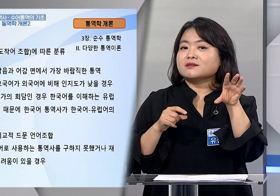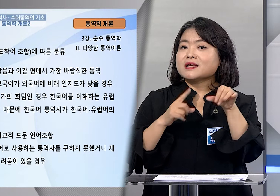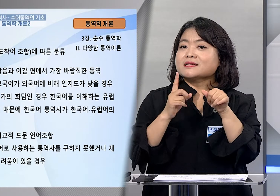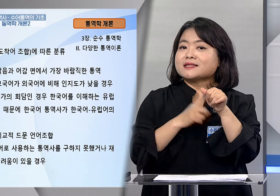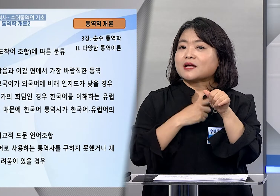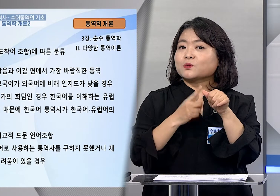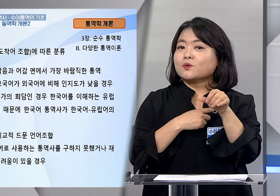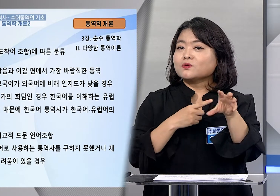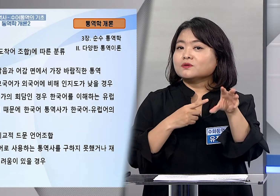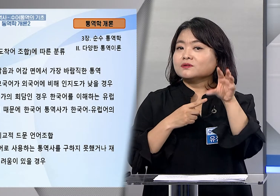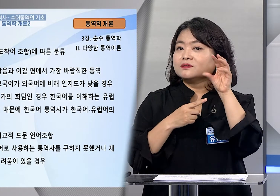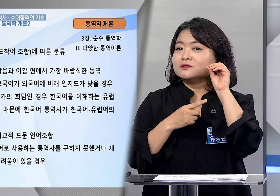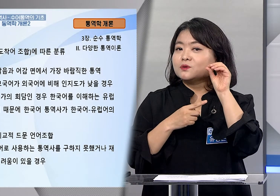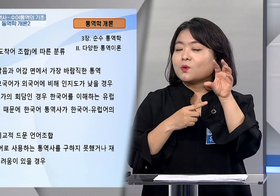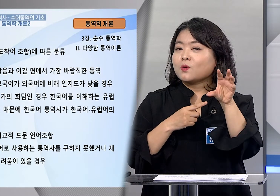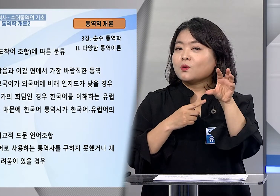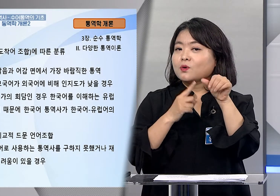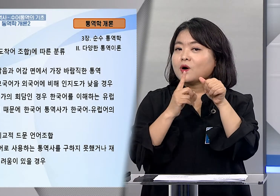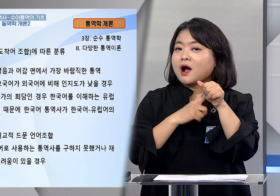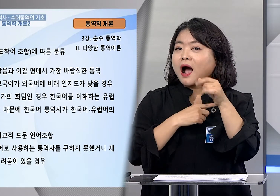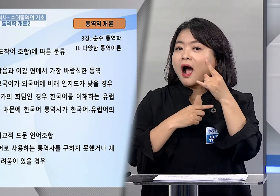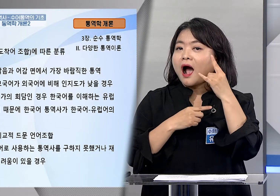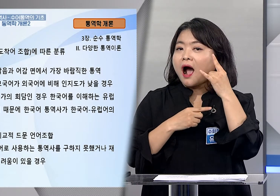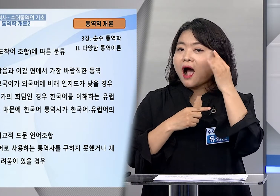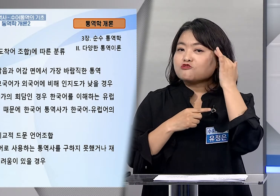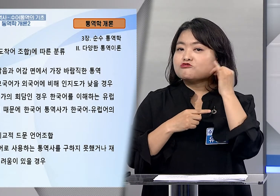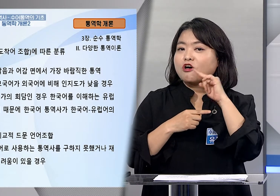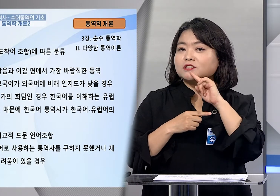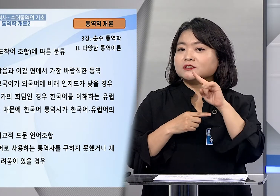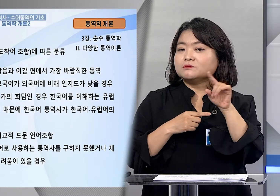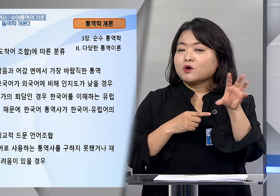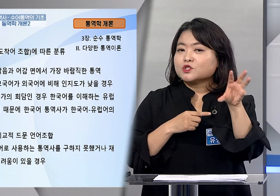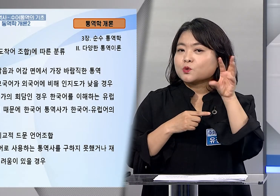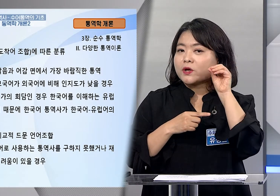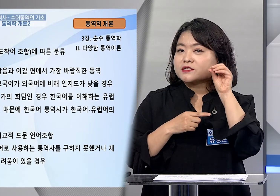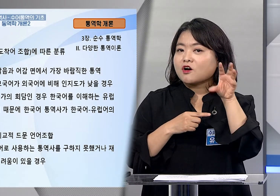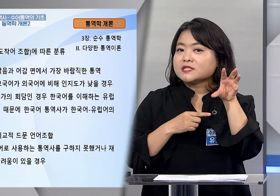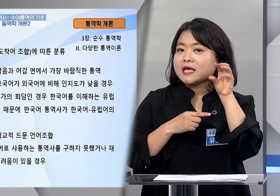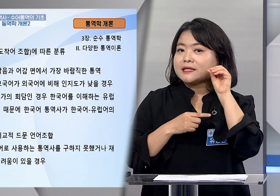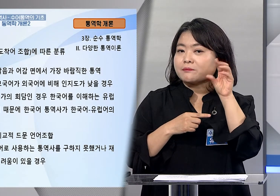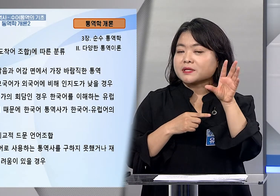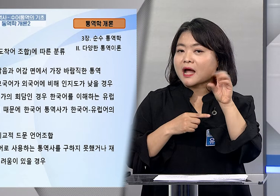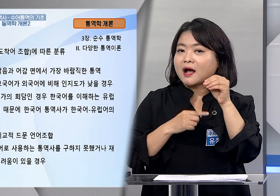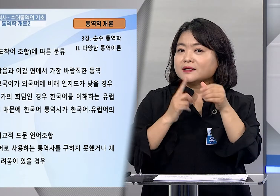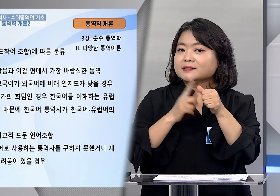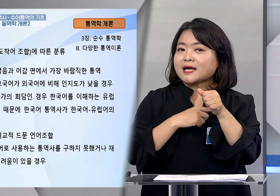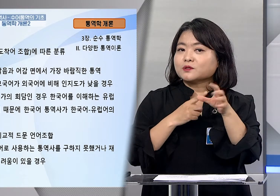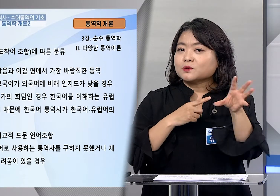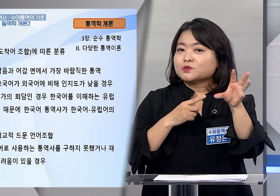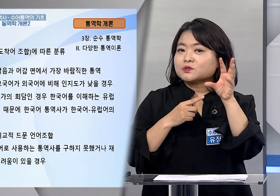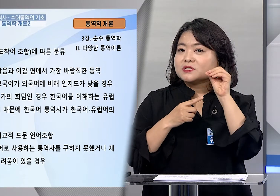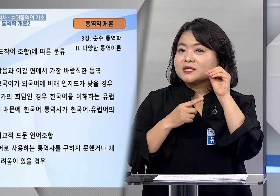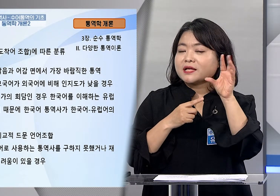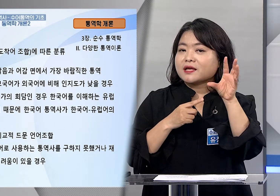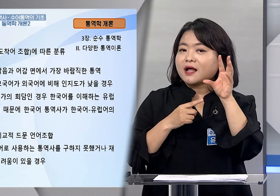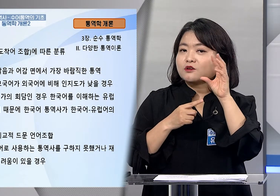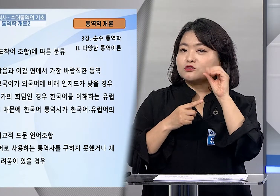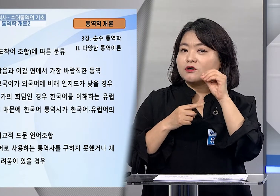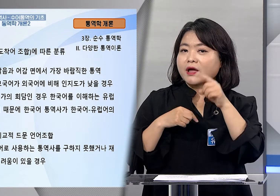자동으로 한국어는 머릿속에서 이해됩니다. 자동적으로 이해된 한국어에